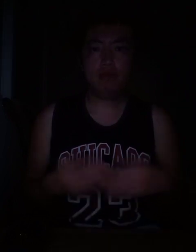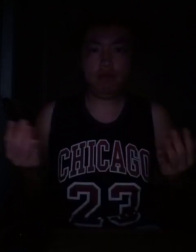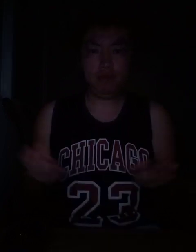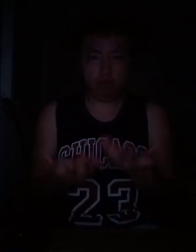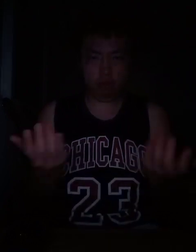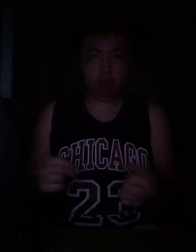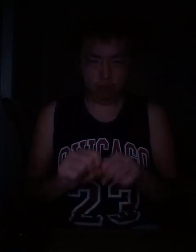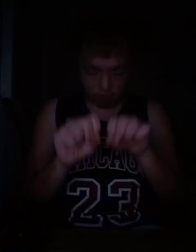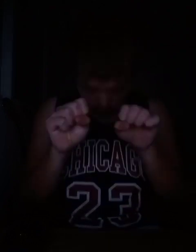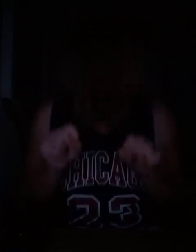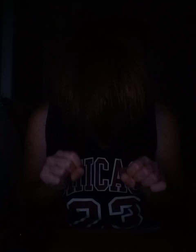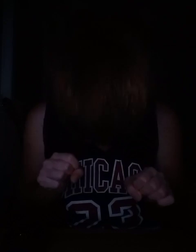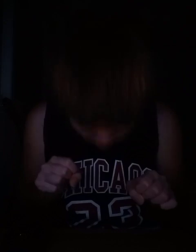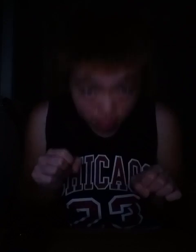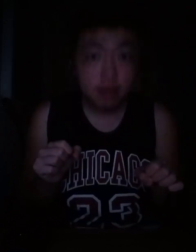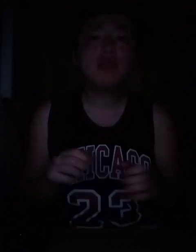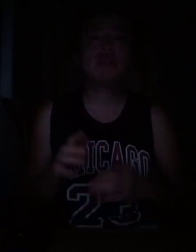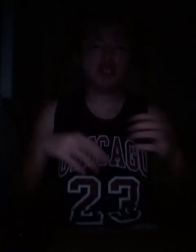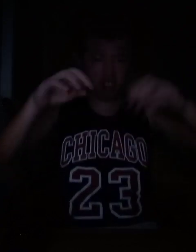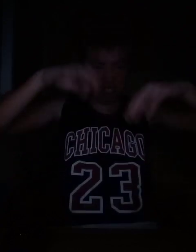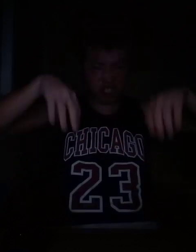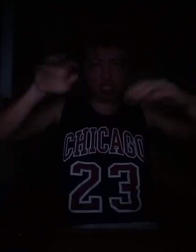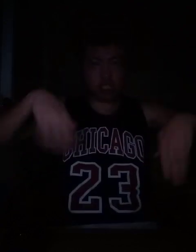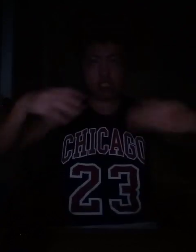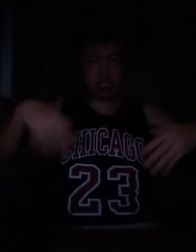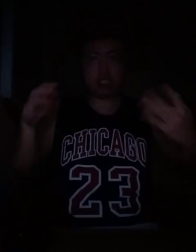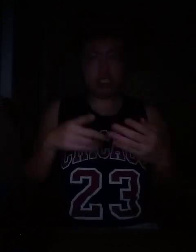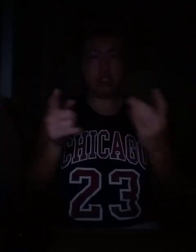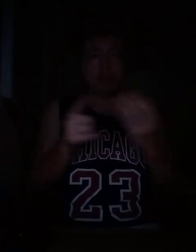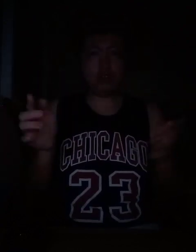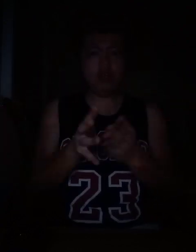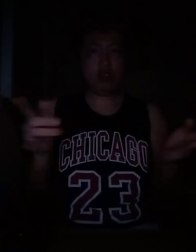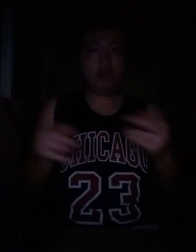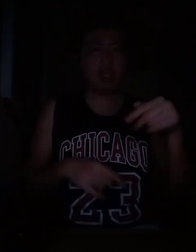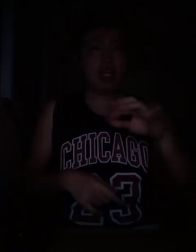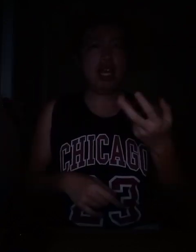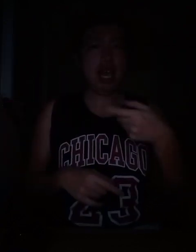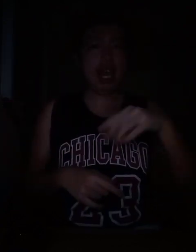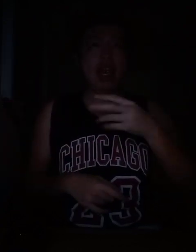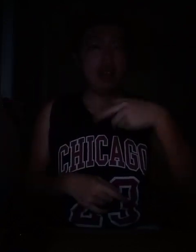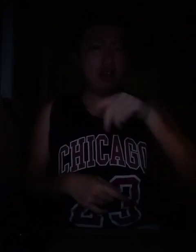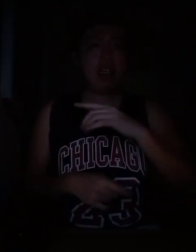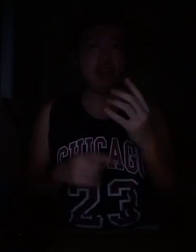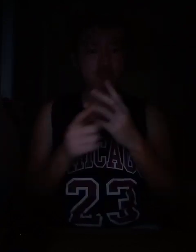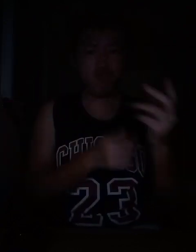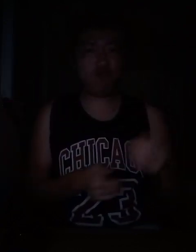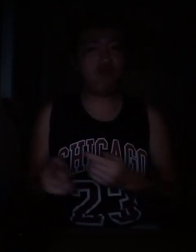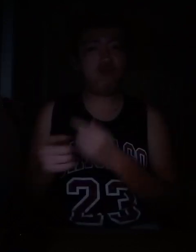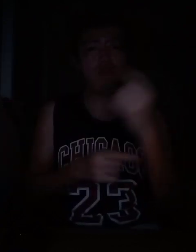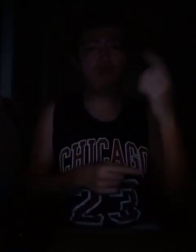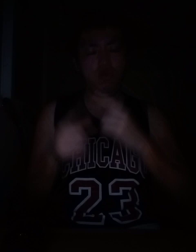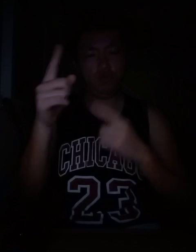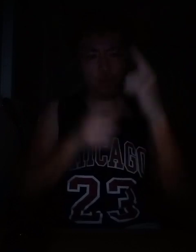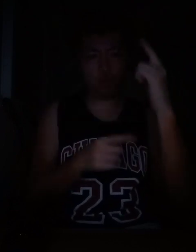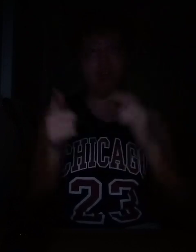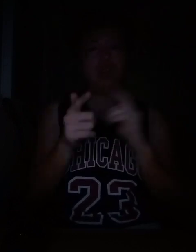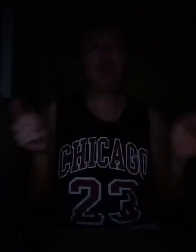여러분 안녕하십니까. 세찬 비바람을 머금고 있는 제6호 태풍 카눈이 우리나라를 향해서 서서히 다가오고